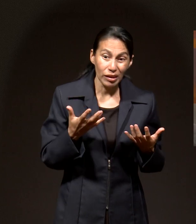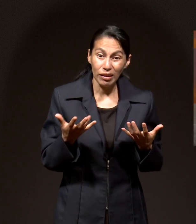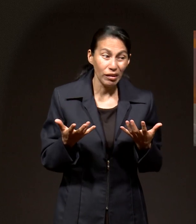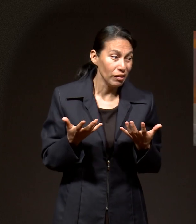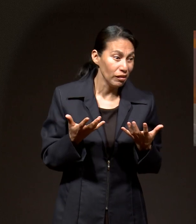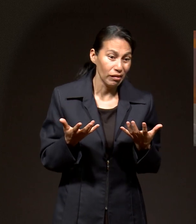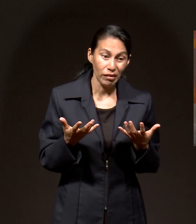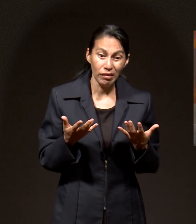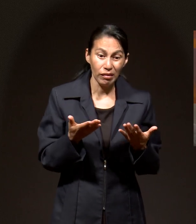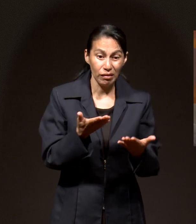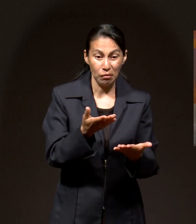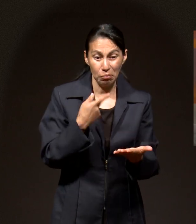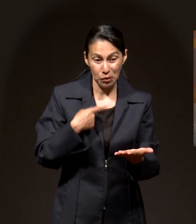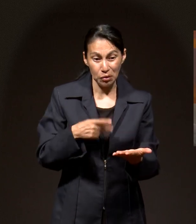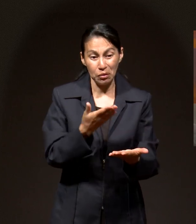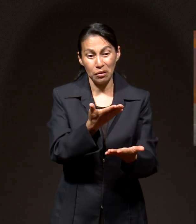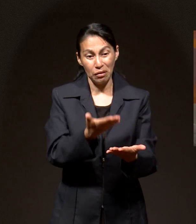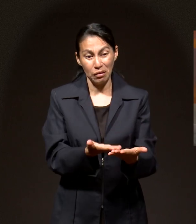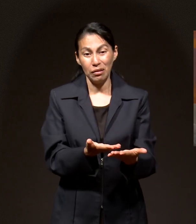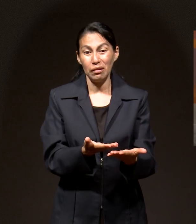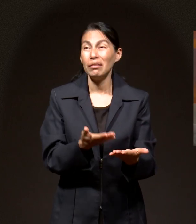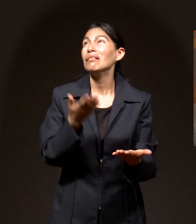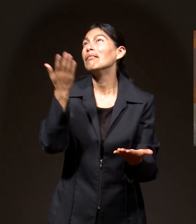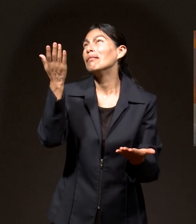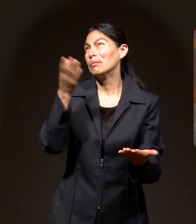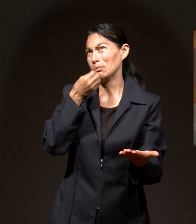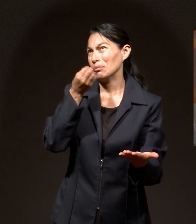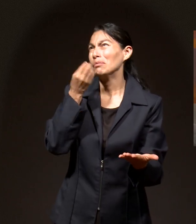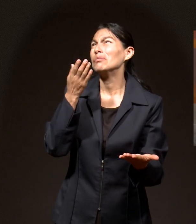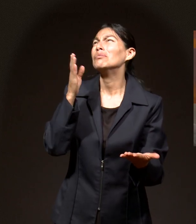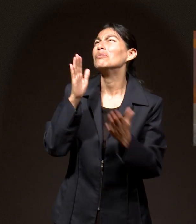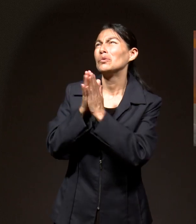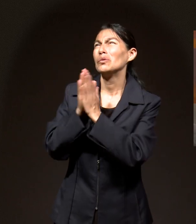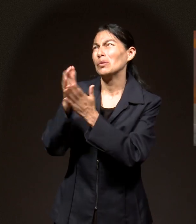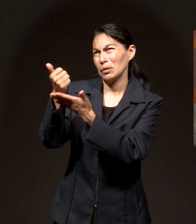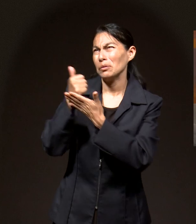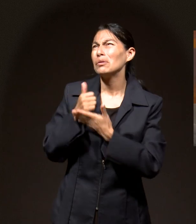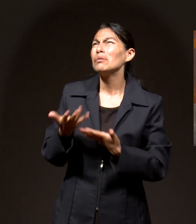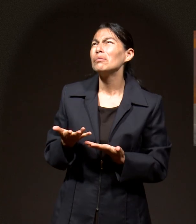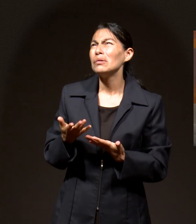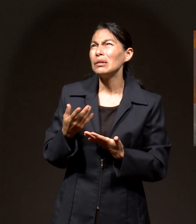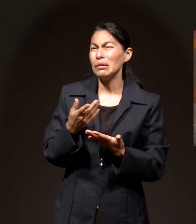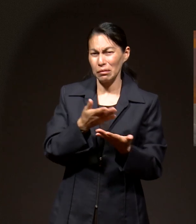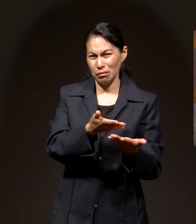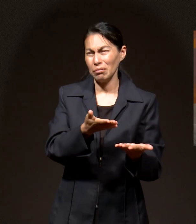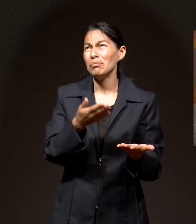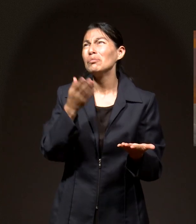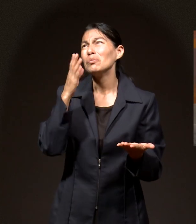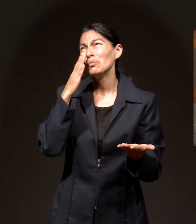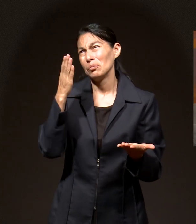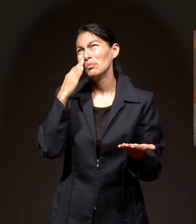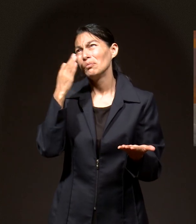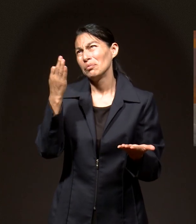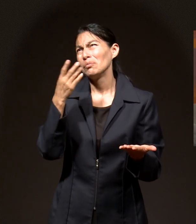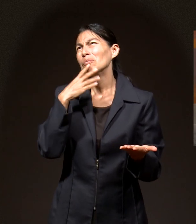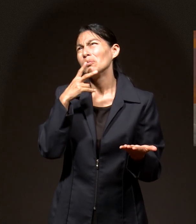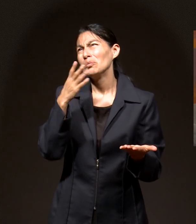por mí, por esta persona que está delante de mí, ayúdame, ayúdanos a hacerlo de la mejor manera. O sea,